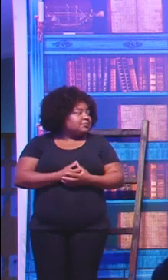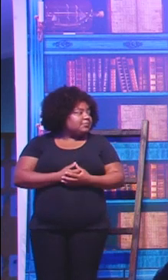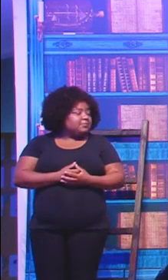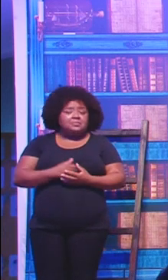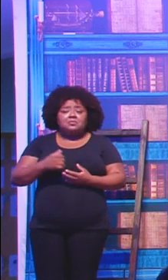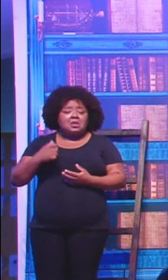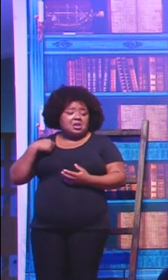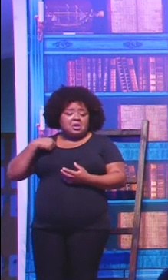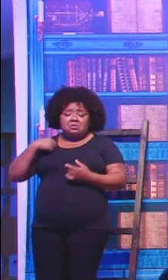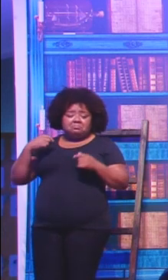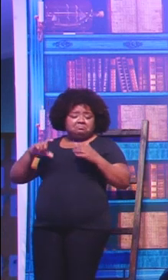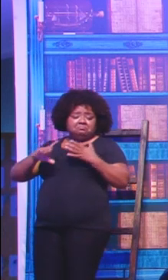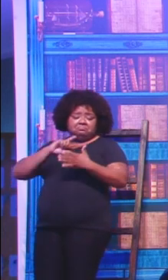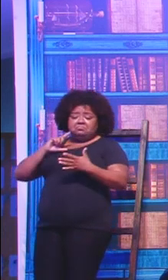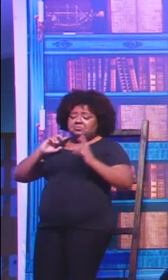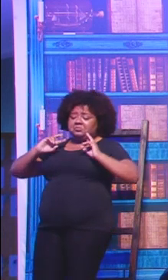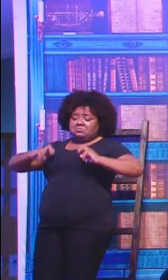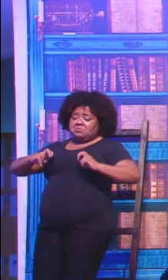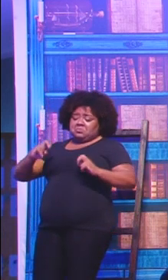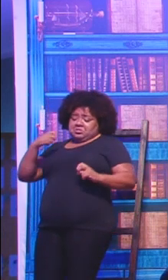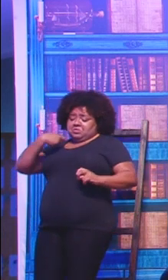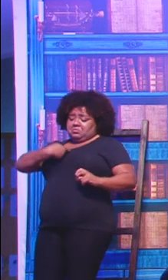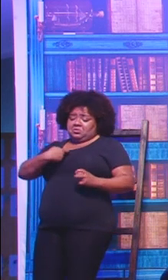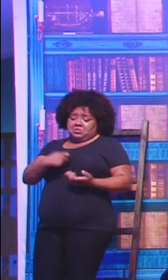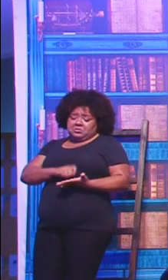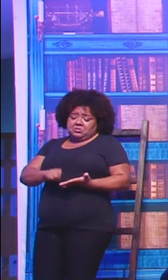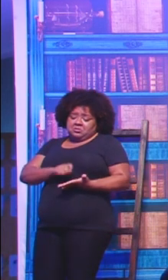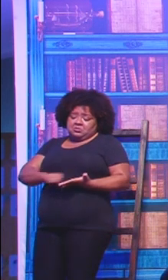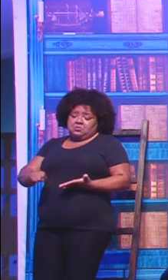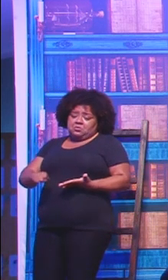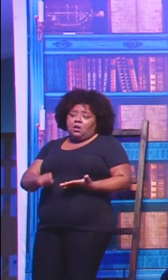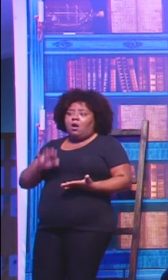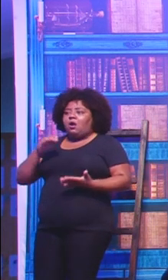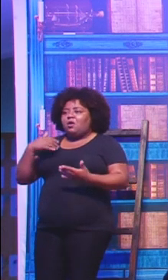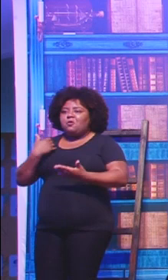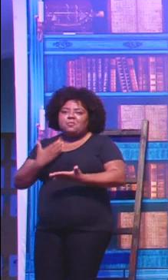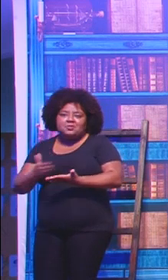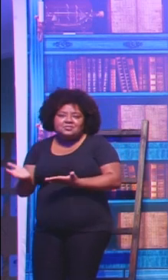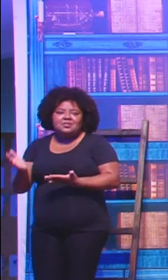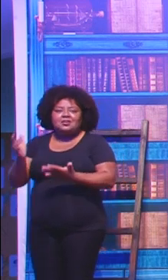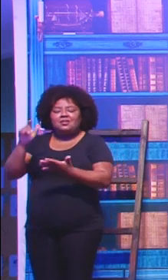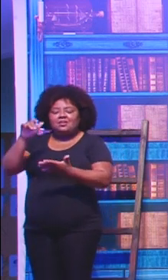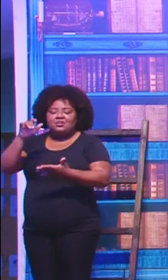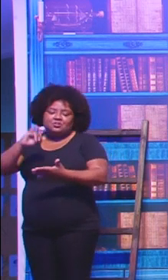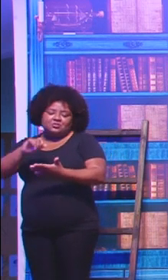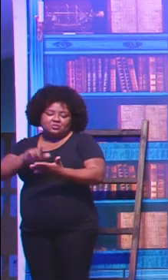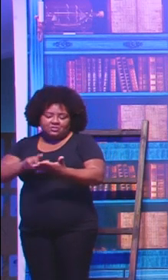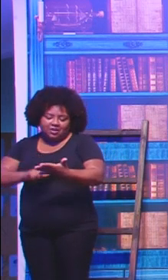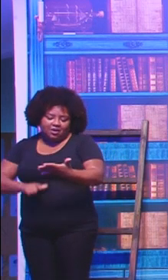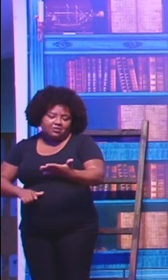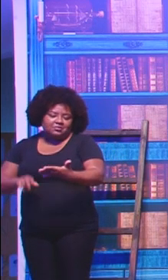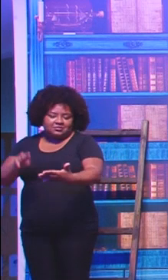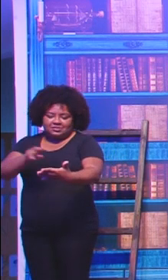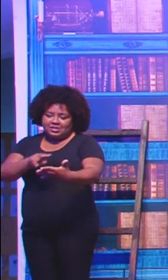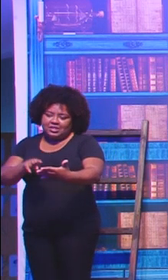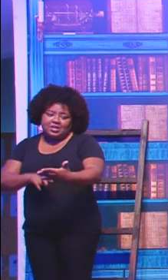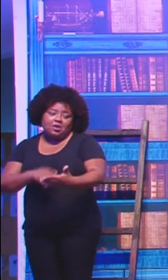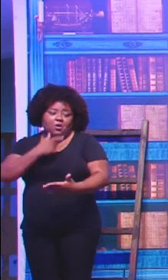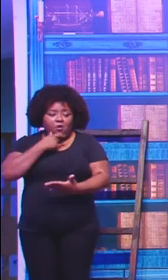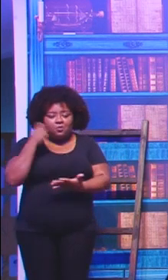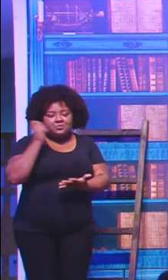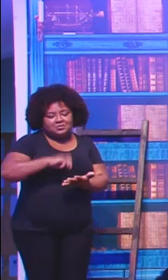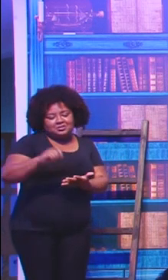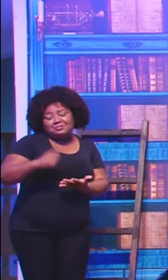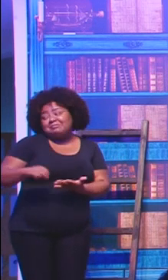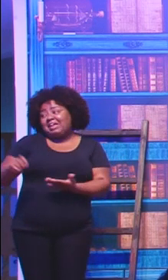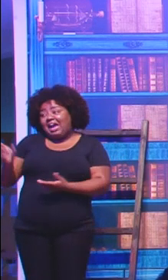não me achava escritor, assim. Até que eu comecei a ler matéria de jornal e vi a imprensa falando, aí o escritor, não sei o quê, aí eu